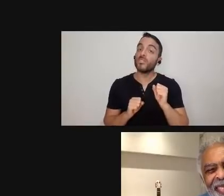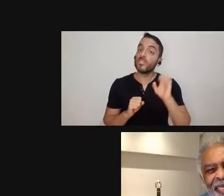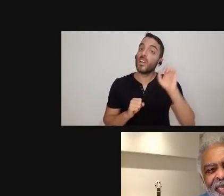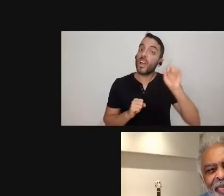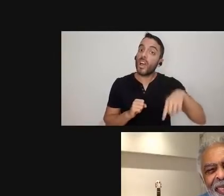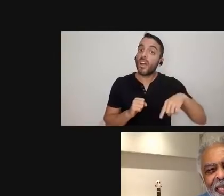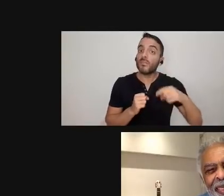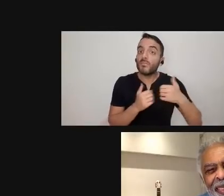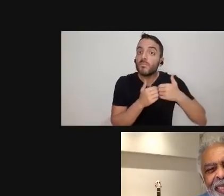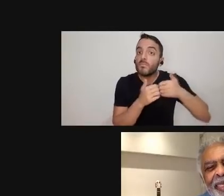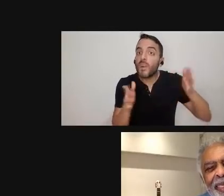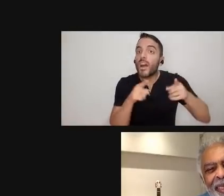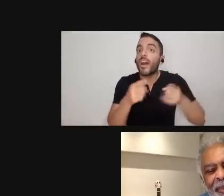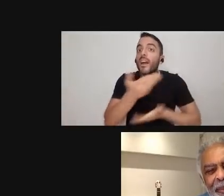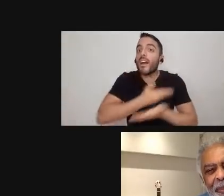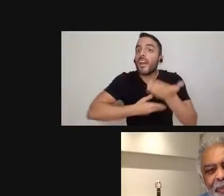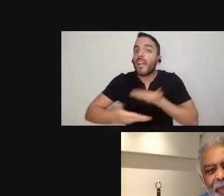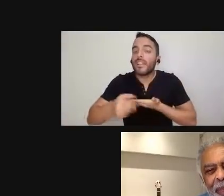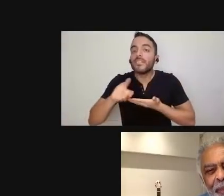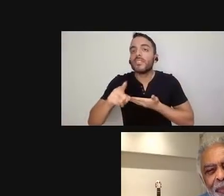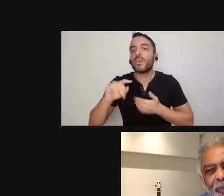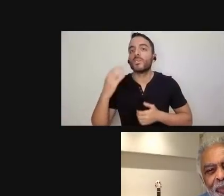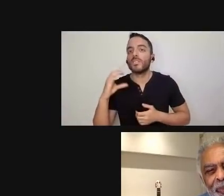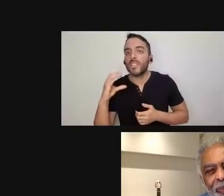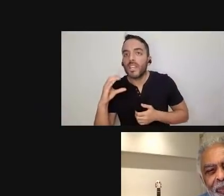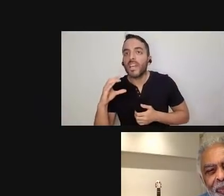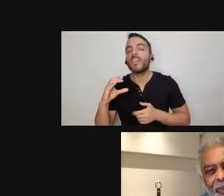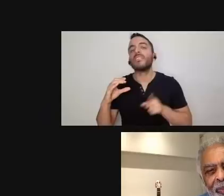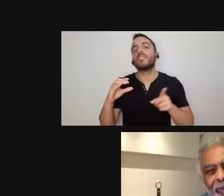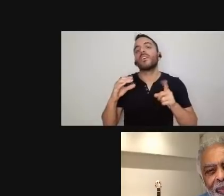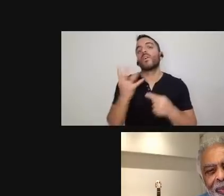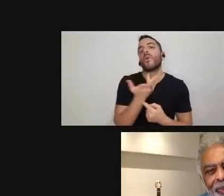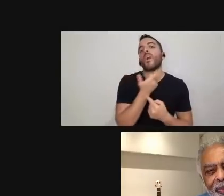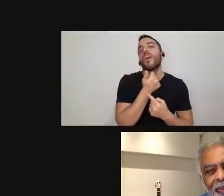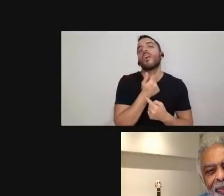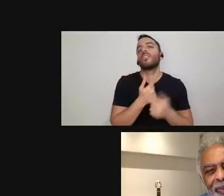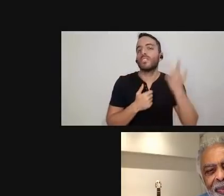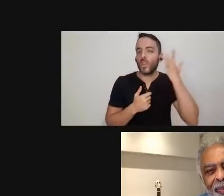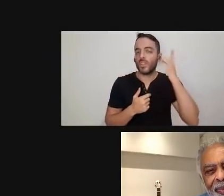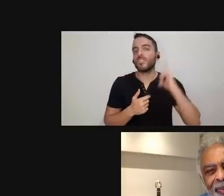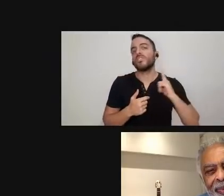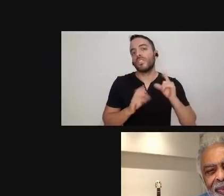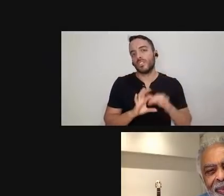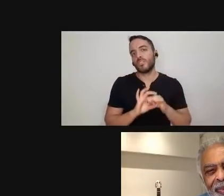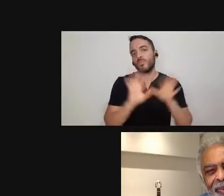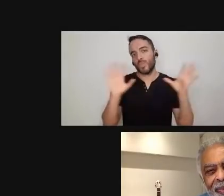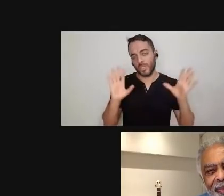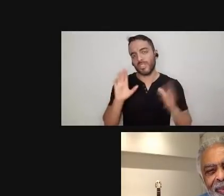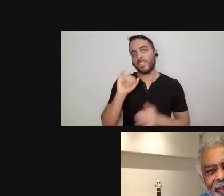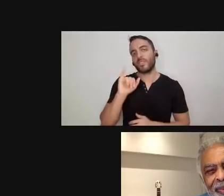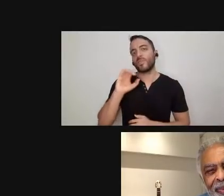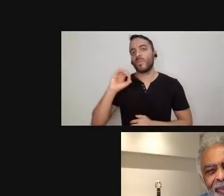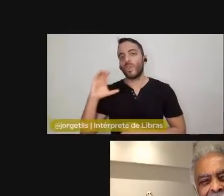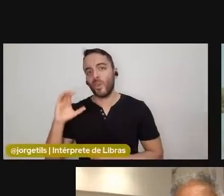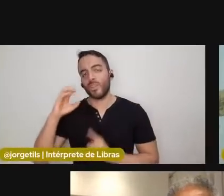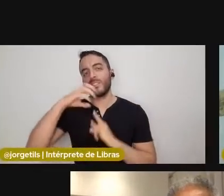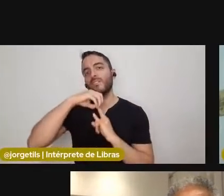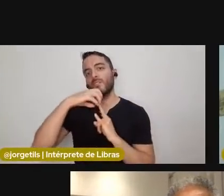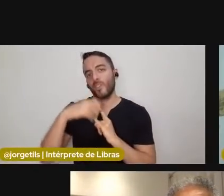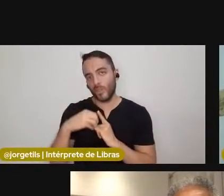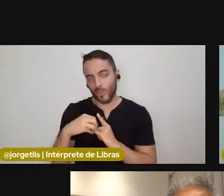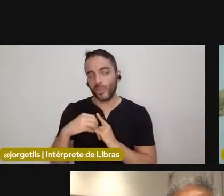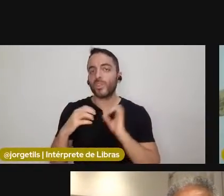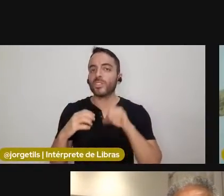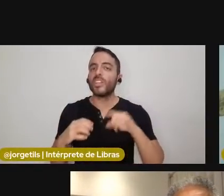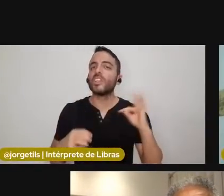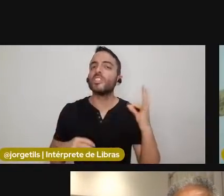relação da ciência com a arte. Eu acho, e a gente está à disposição no programa, no Instituto Oswaldo Cruz, na Fundação Oswaldo Cruz e em todas as